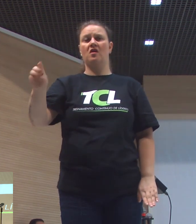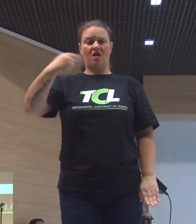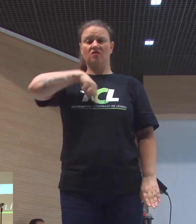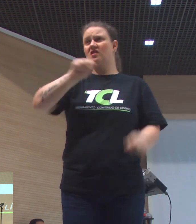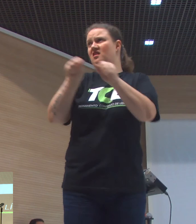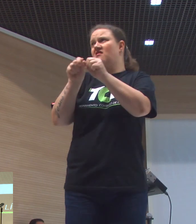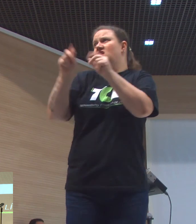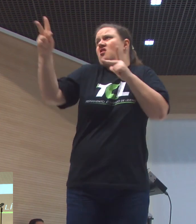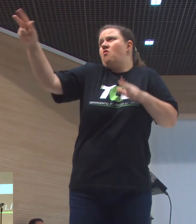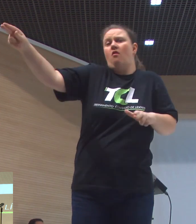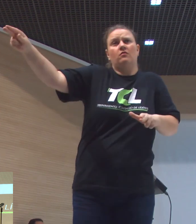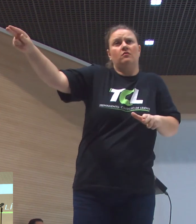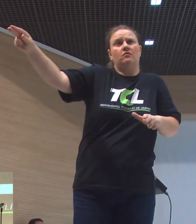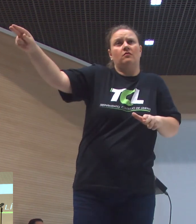lá.